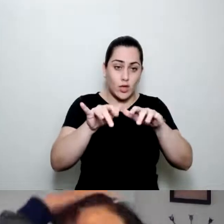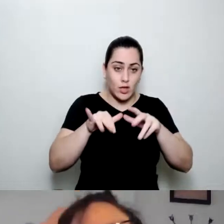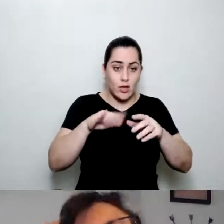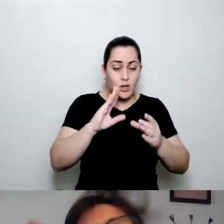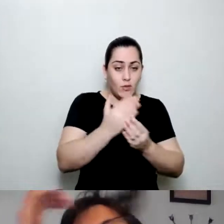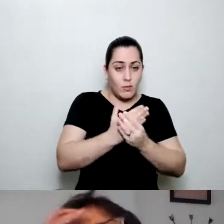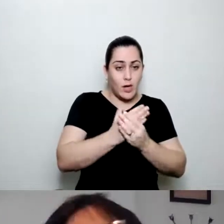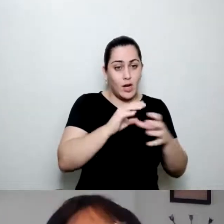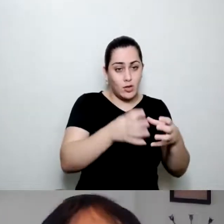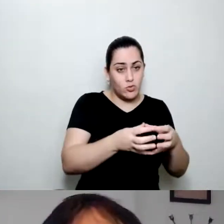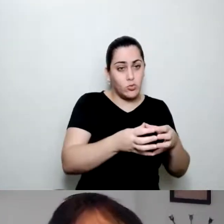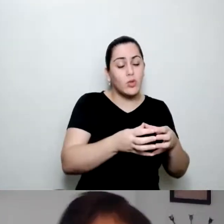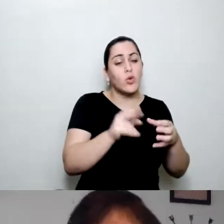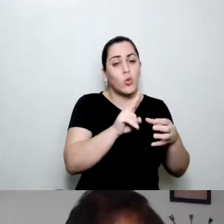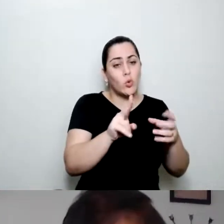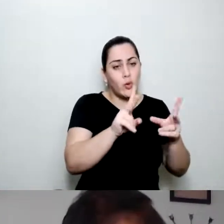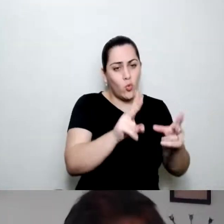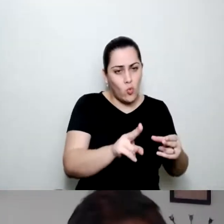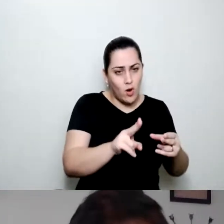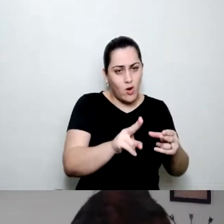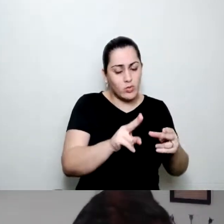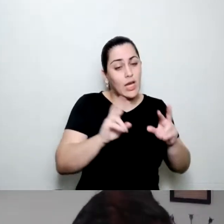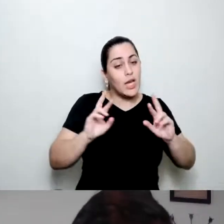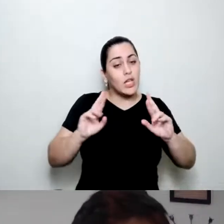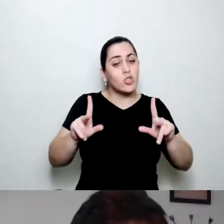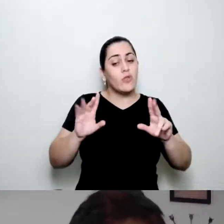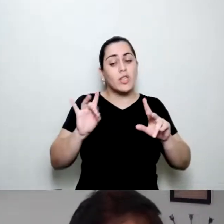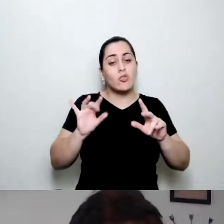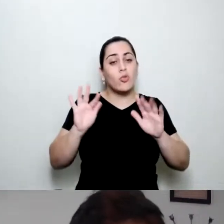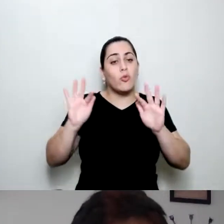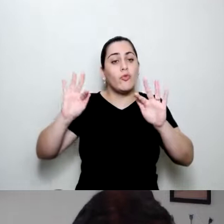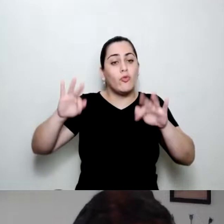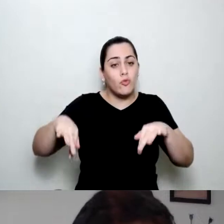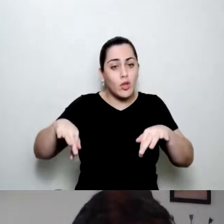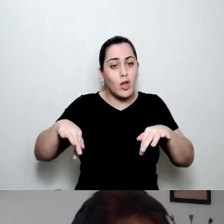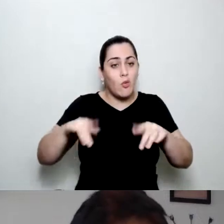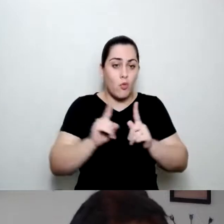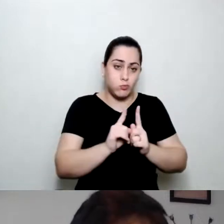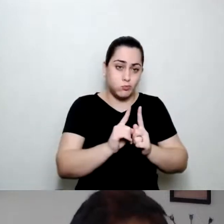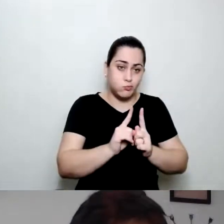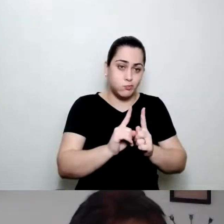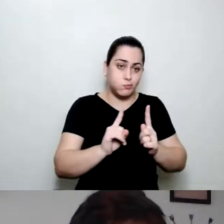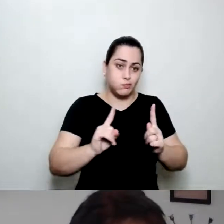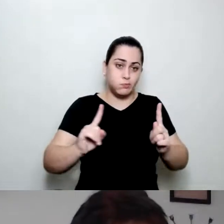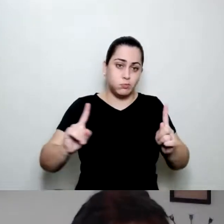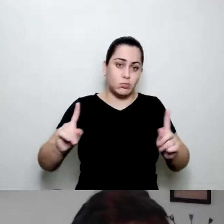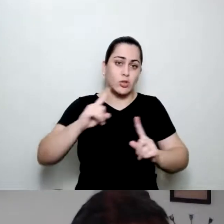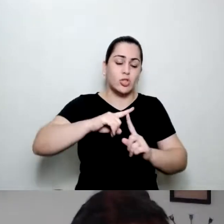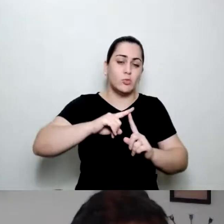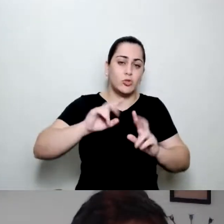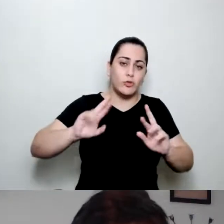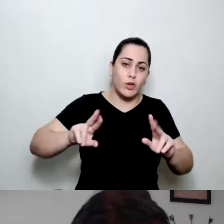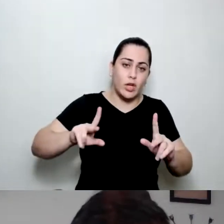mesma seção devem ter o mesmo nome. Só se diferenciando no finalzinho ou pela extensão, porque são arquivos de tipos diferentes, áudio,